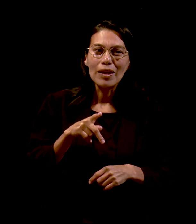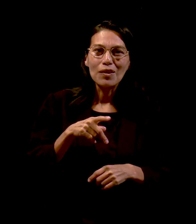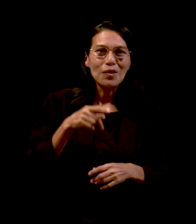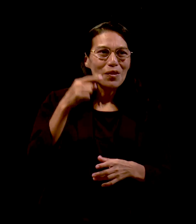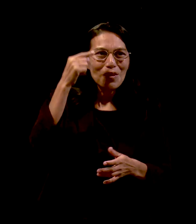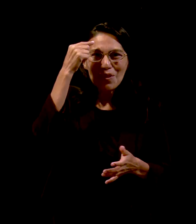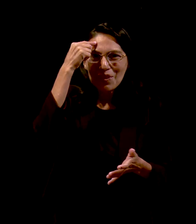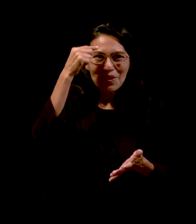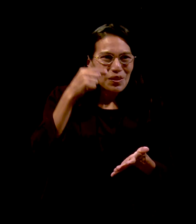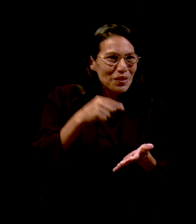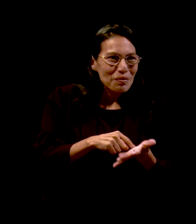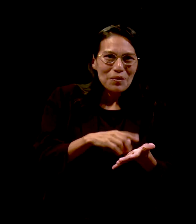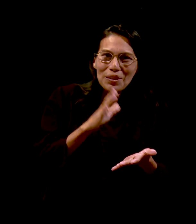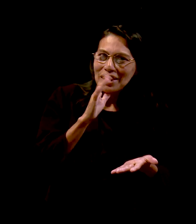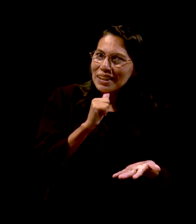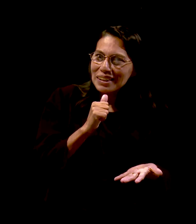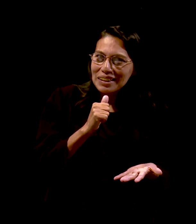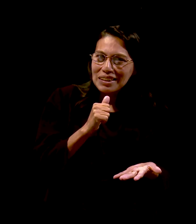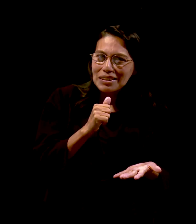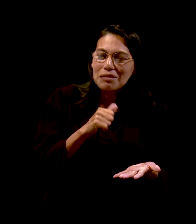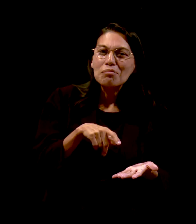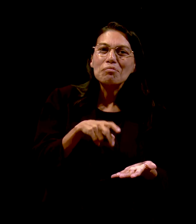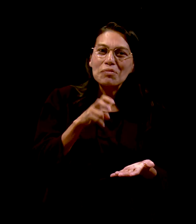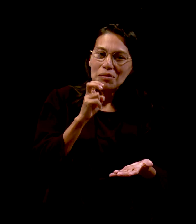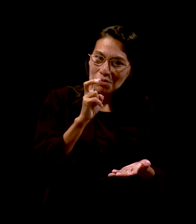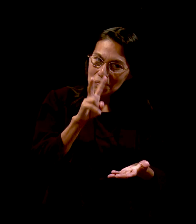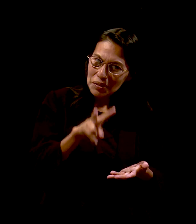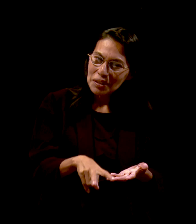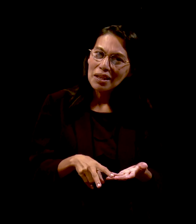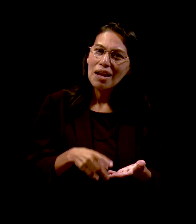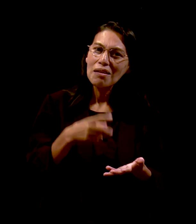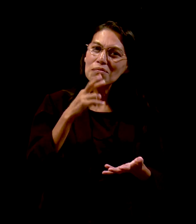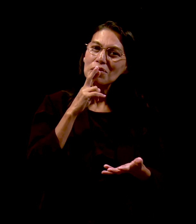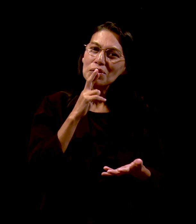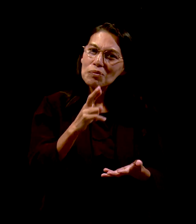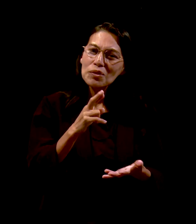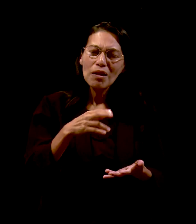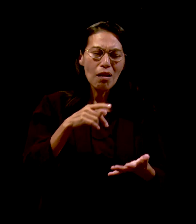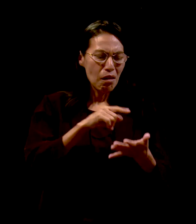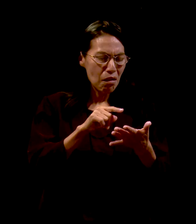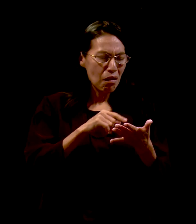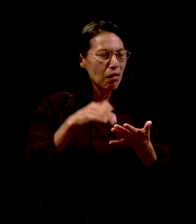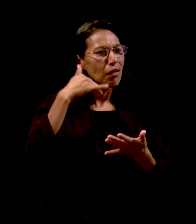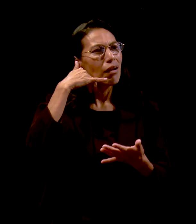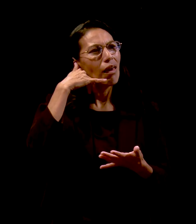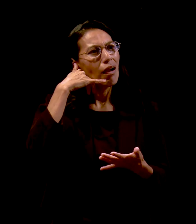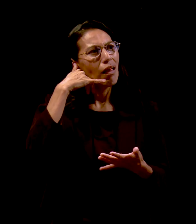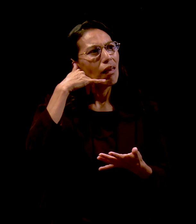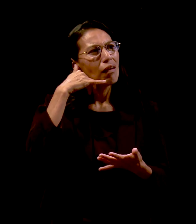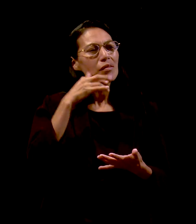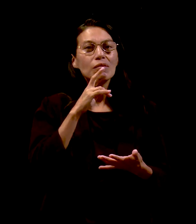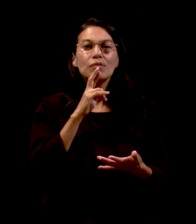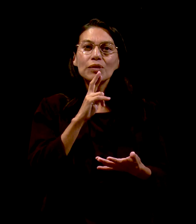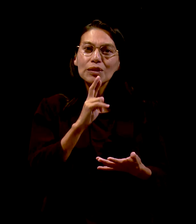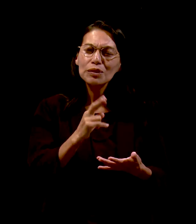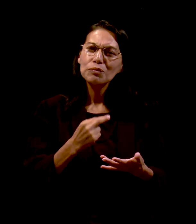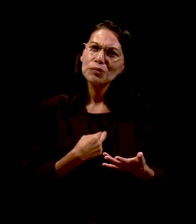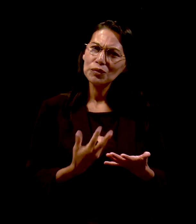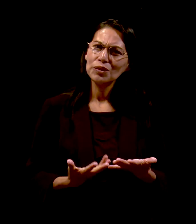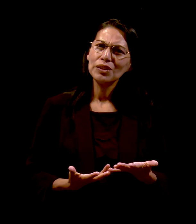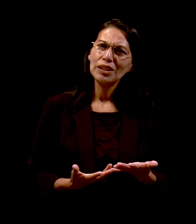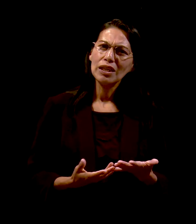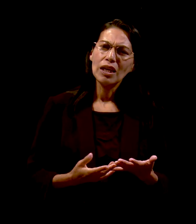e inmediatamente me respondieron y empiezo a hablar con la señora le explicó la situación necesito ir a méxico